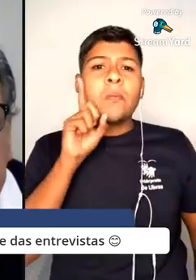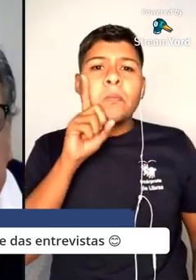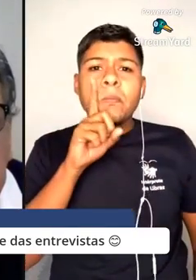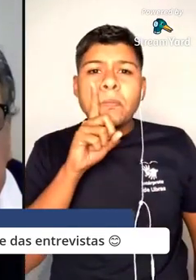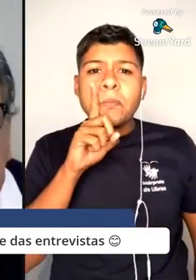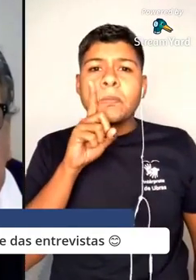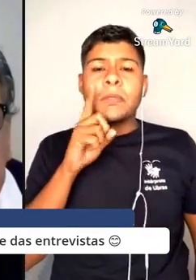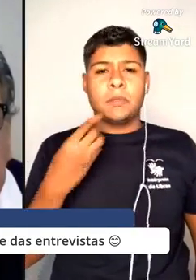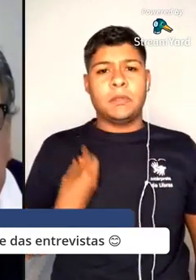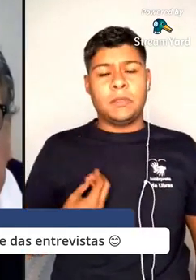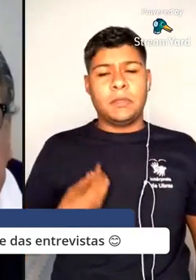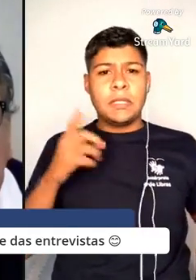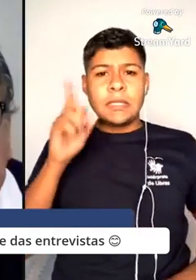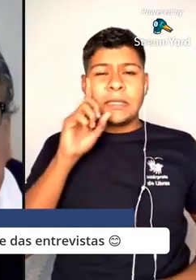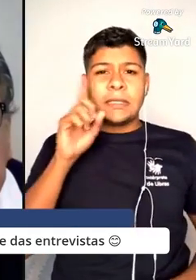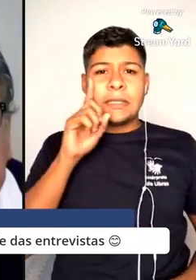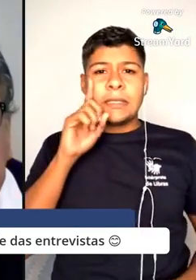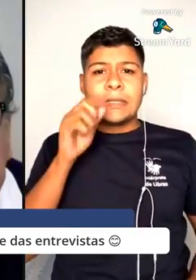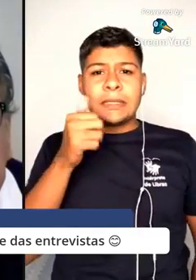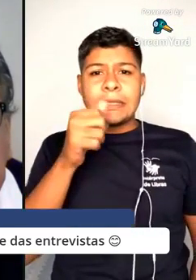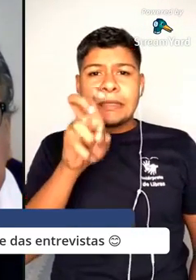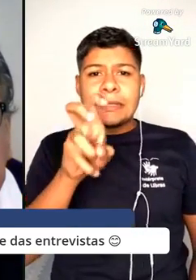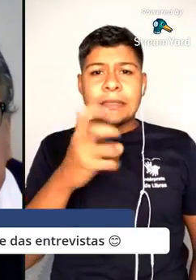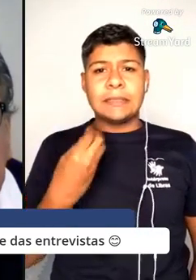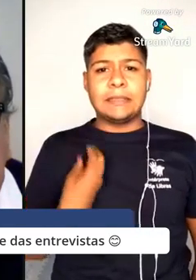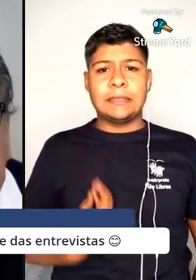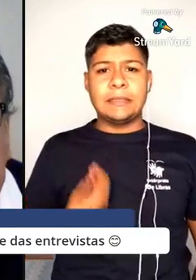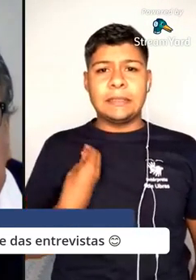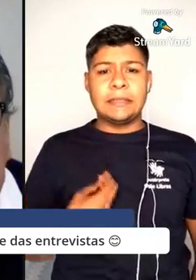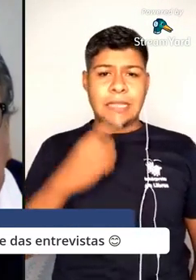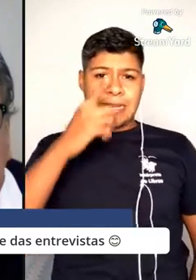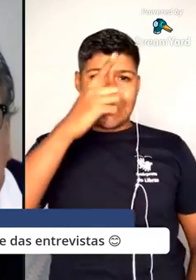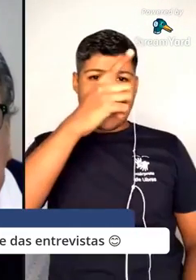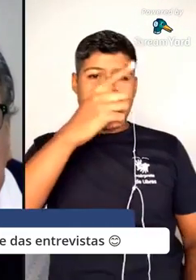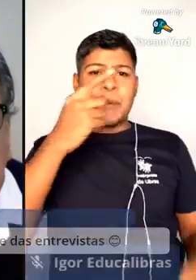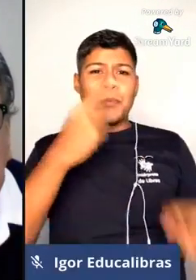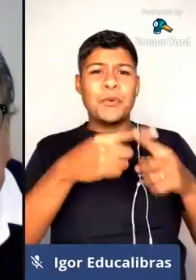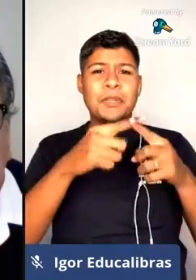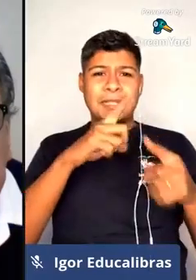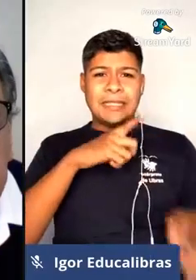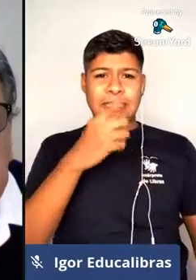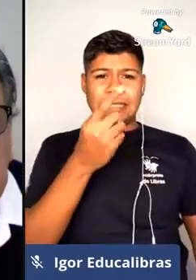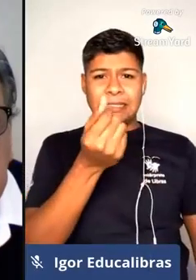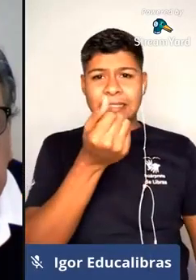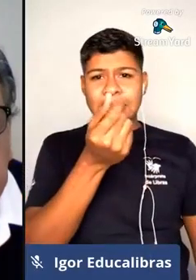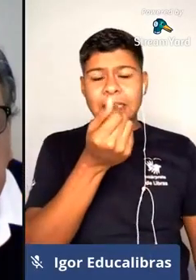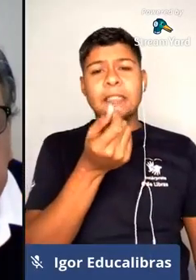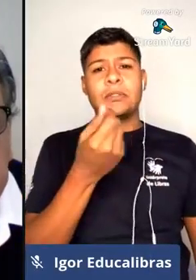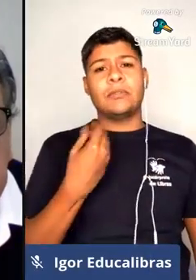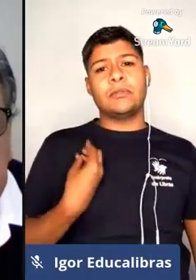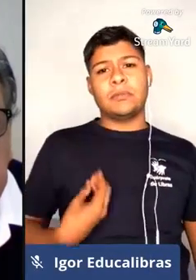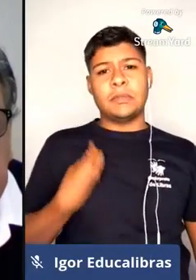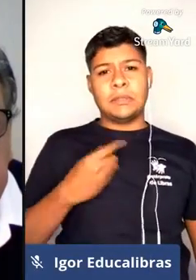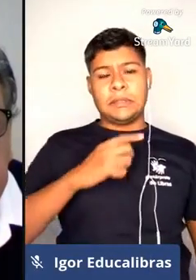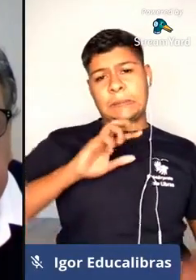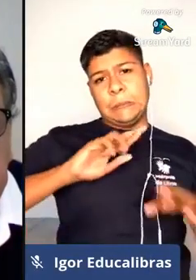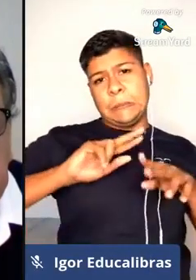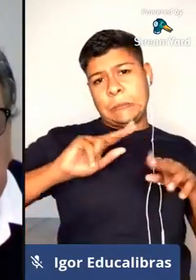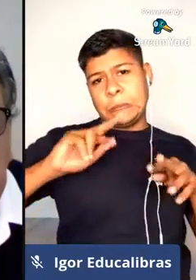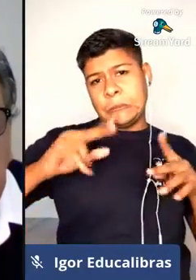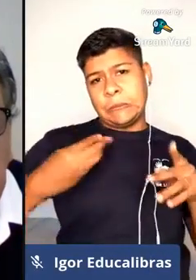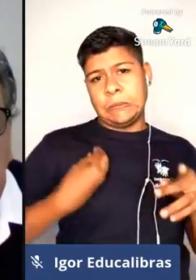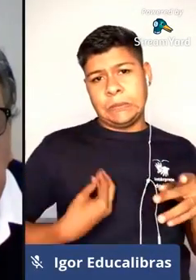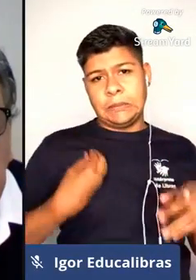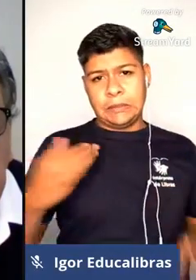assim, a cada 15 dias lá nas corretoras de Londres, porque eles tinham dinheiro para oferecer, ainda tem muito capital para trazer para